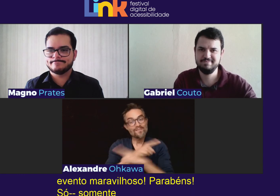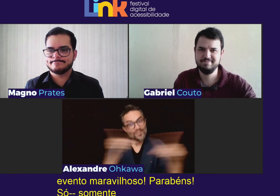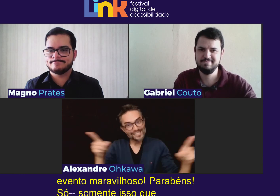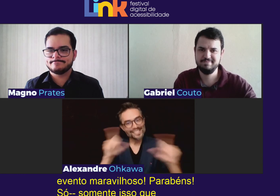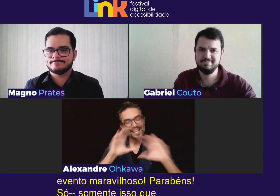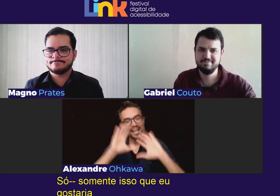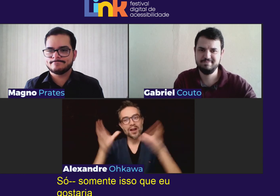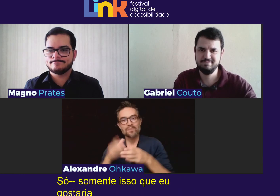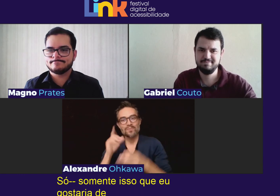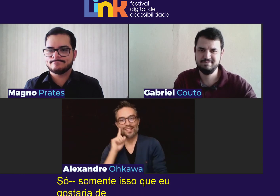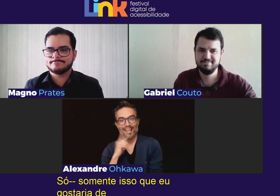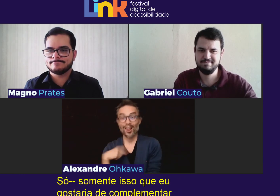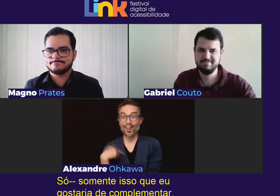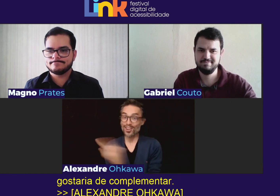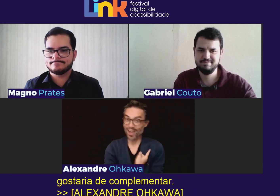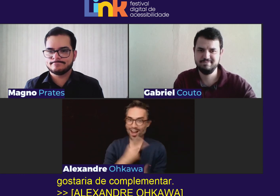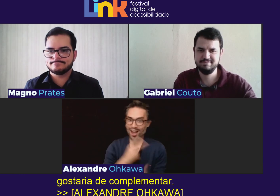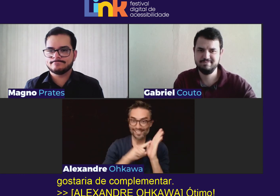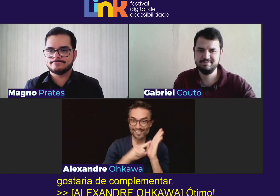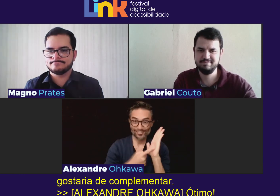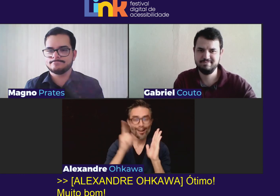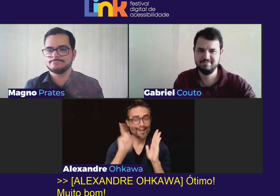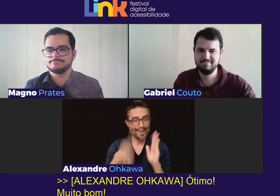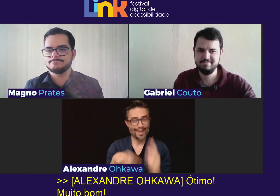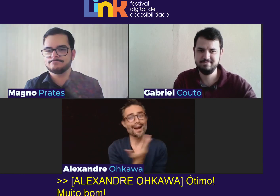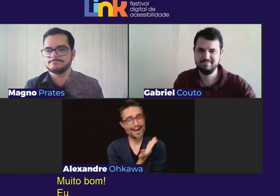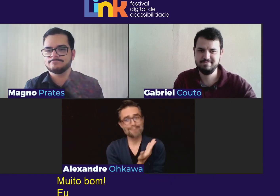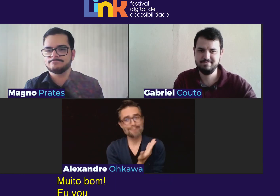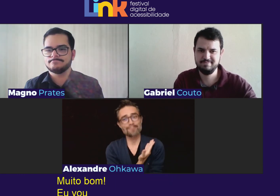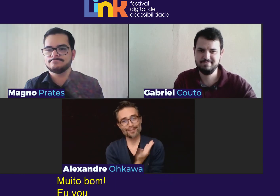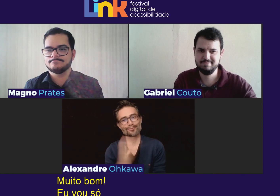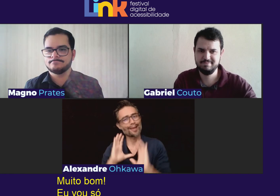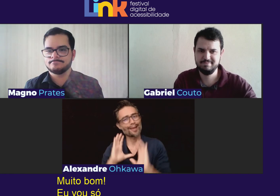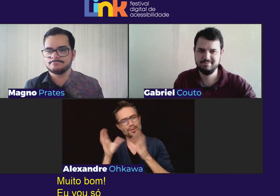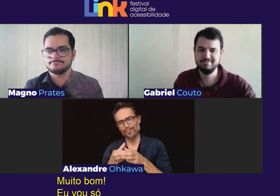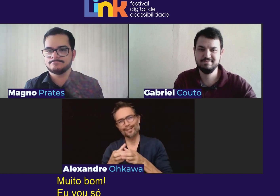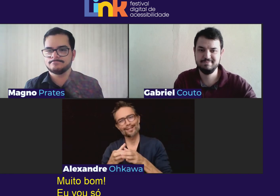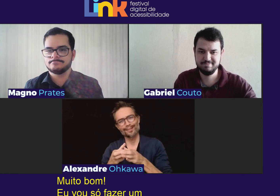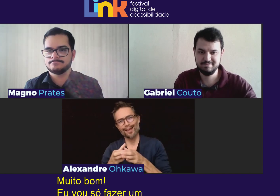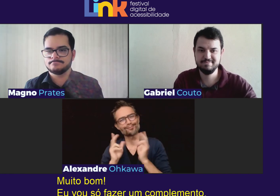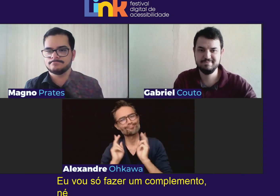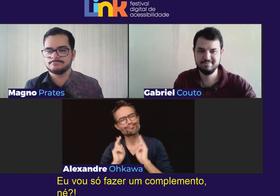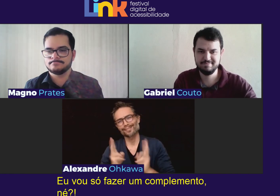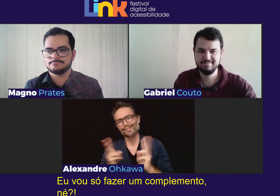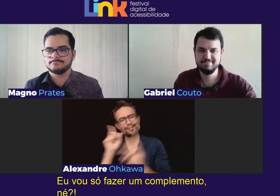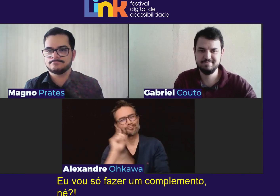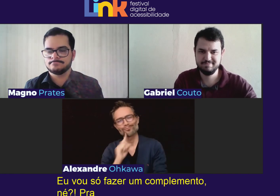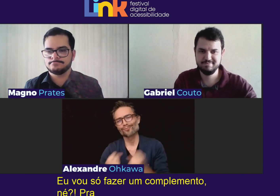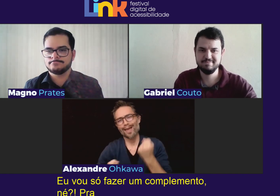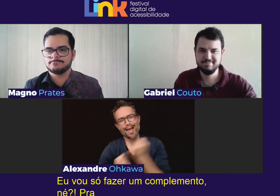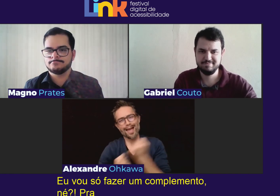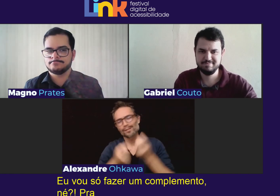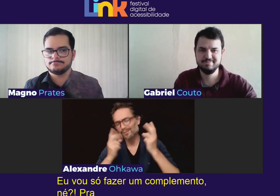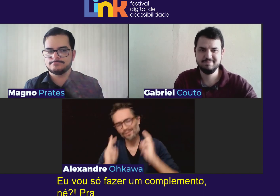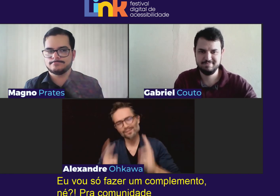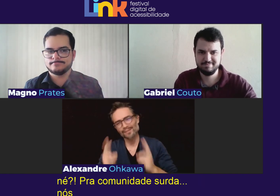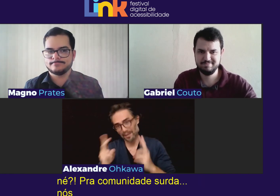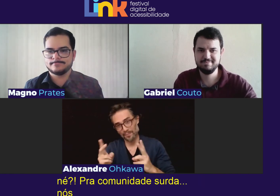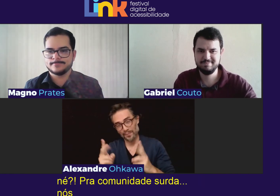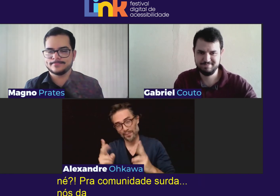Ótimo, muito bom. Eu vou só fazer um complemento, né, para a comunidade surda. Nós da Rendital, que nós somos